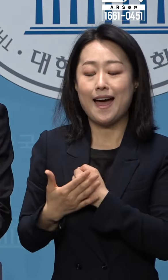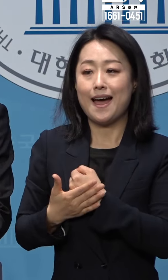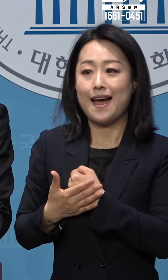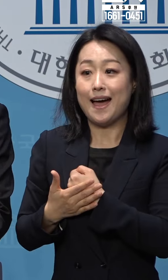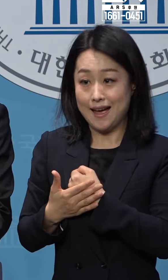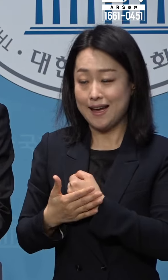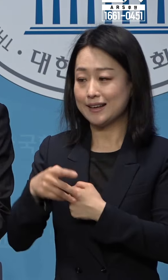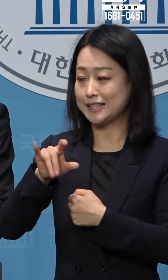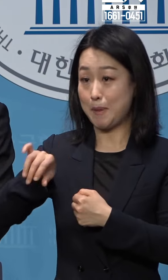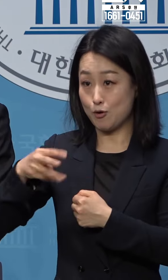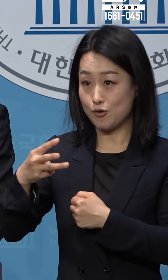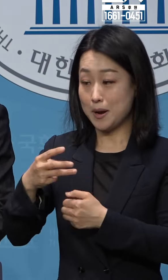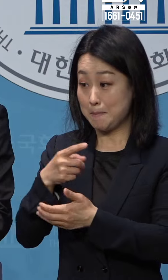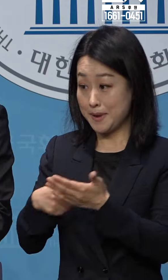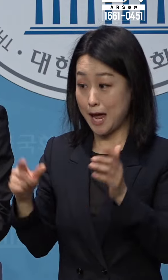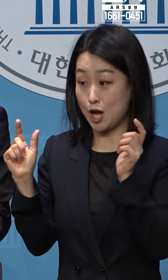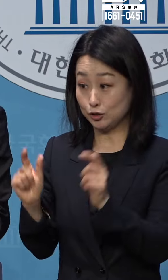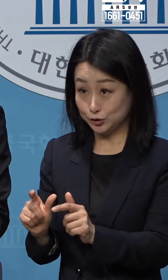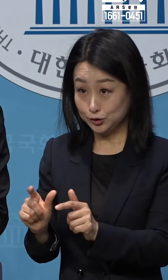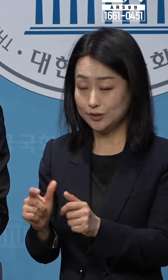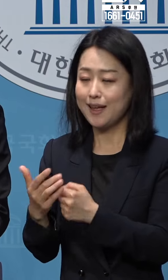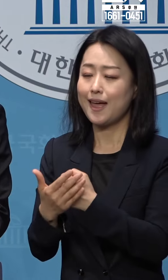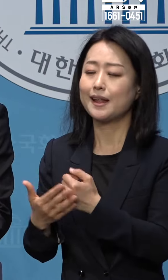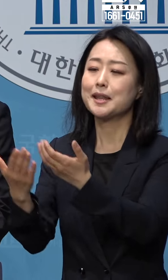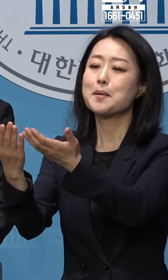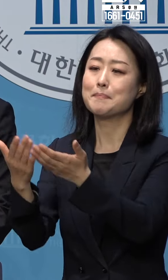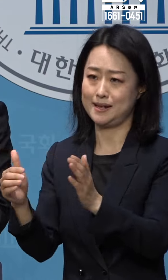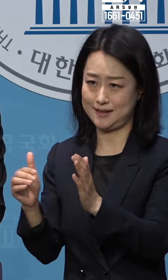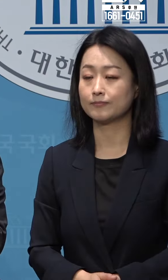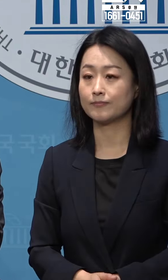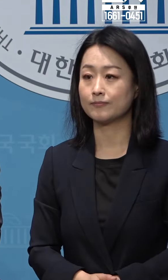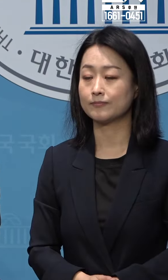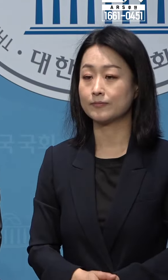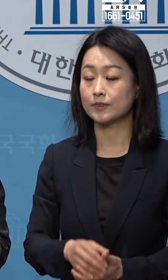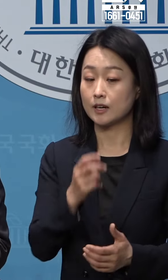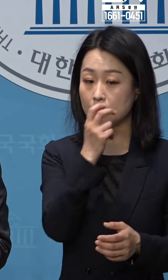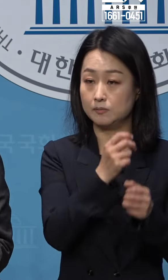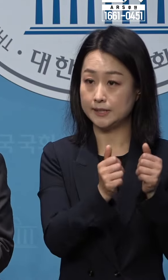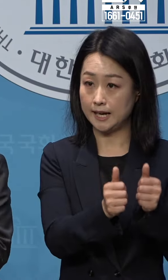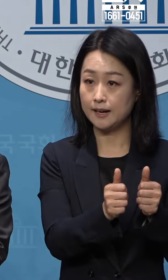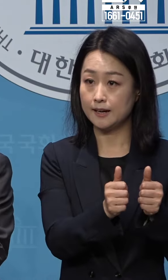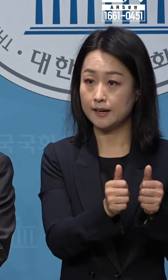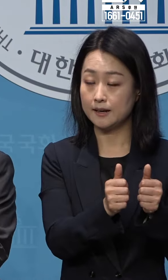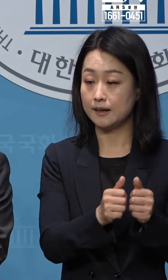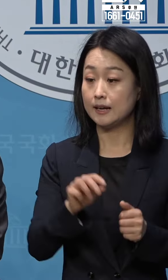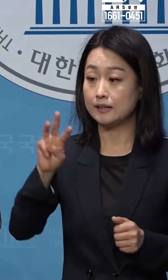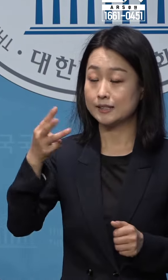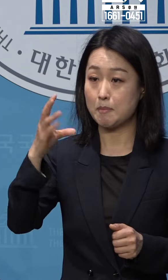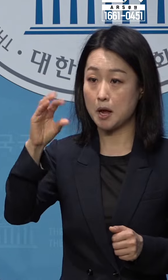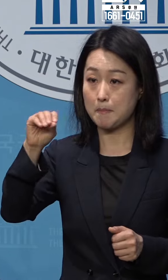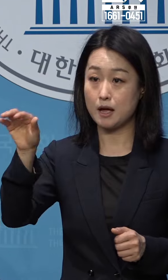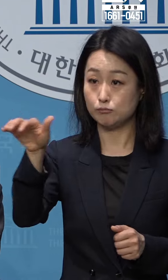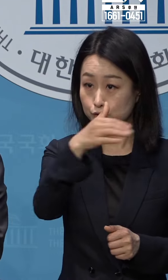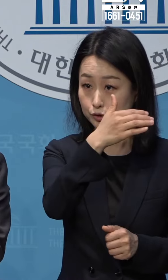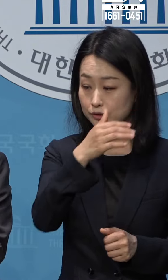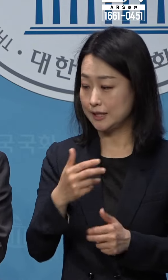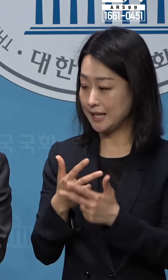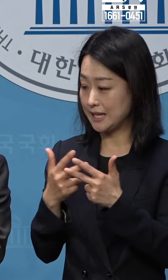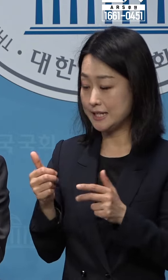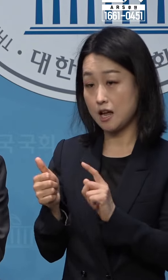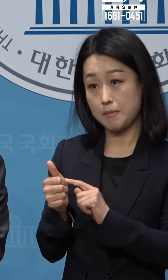쌍방울 피해를 최소화하는 혜택을 받았습니다 검찰은 300만 불이 이재명